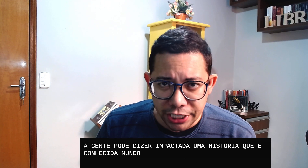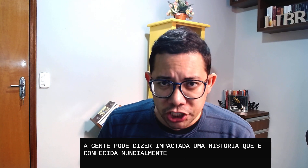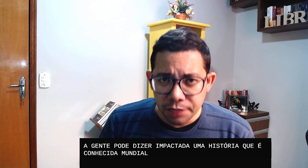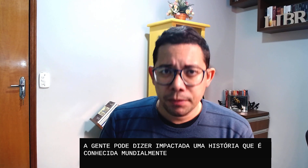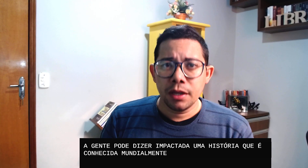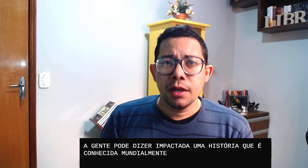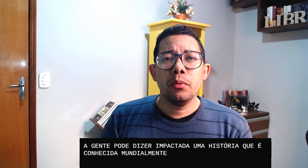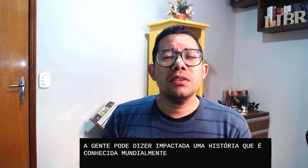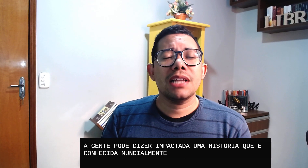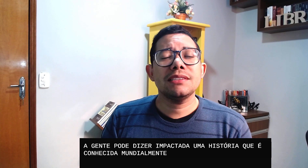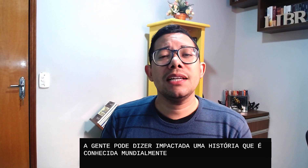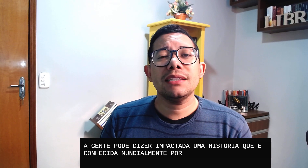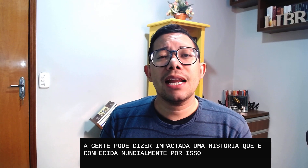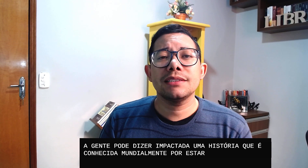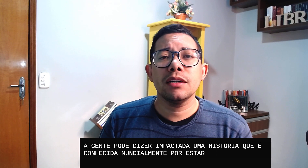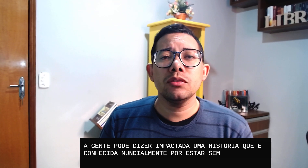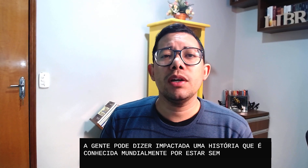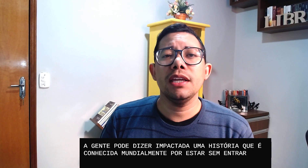mundialmente, por estar se retratando aí